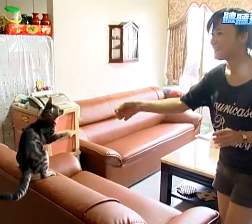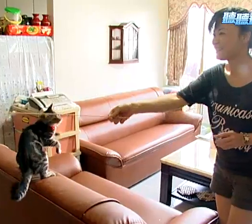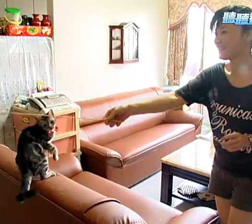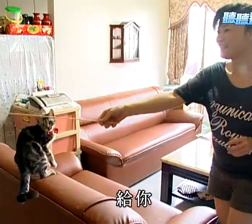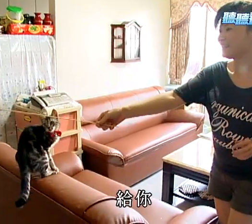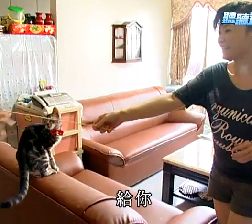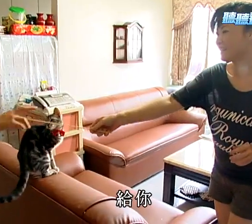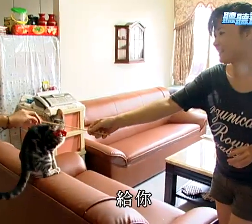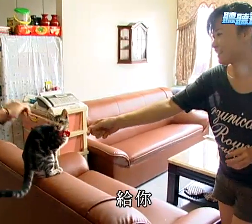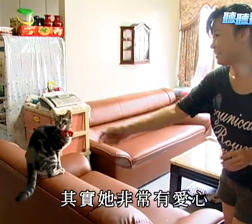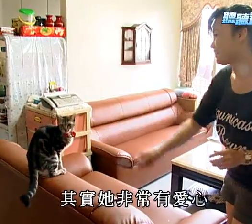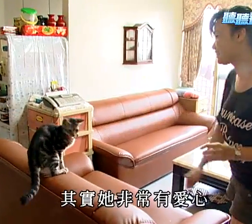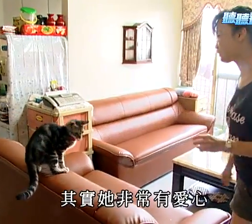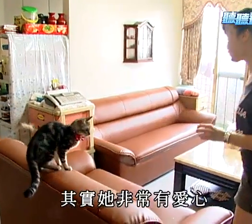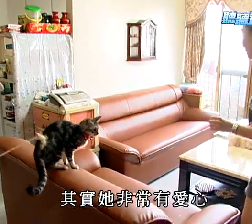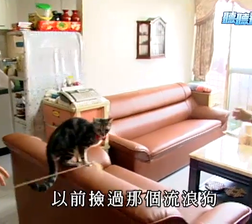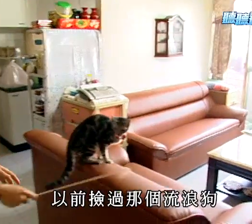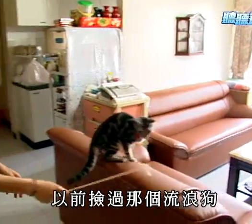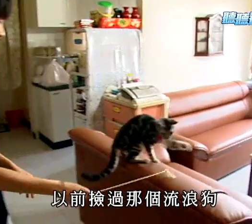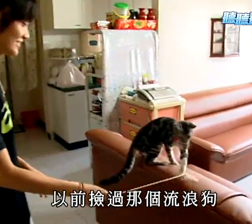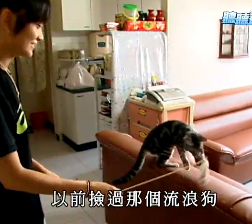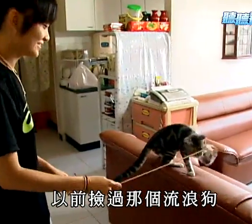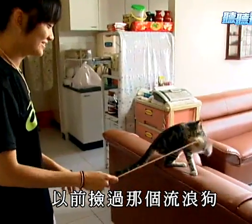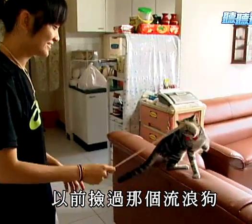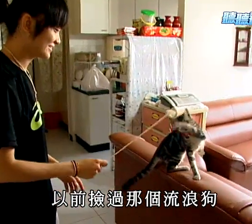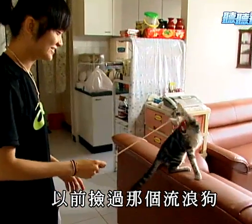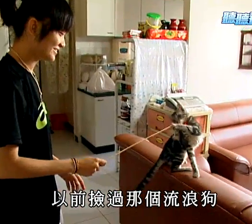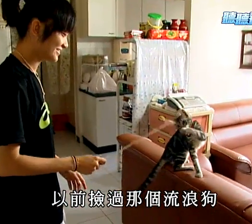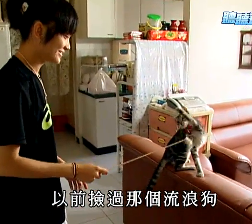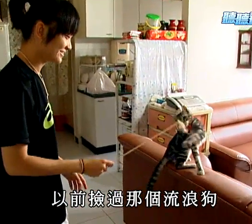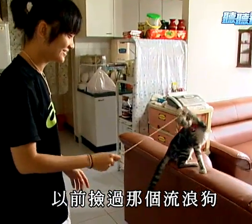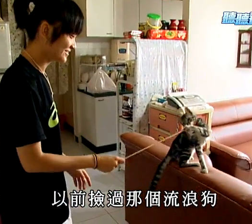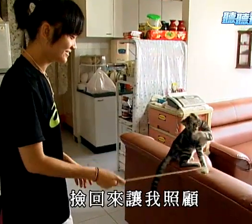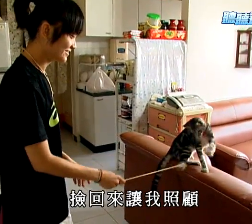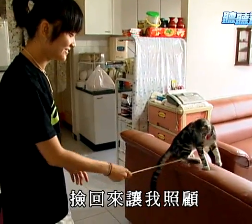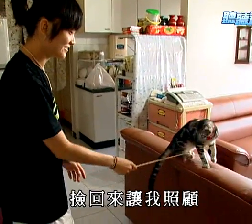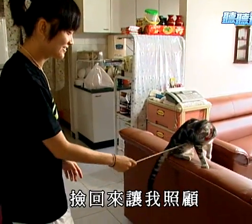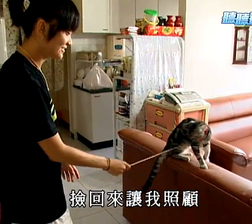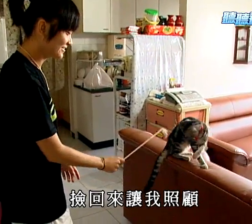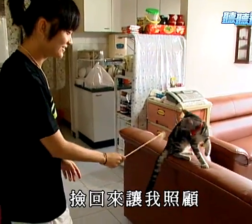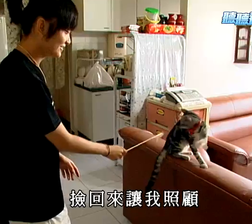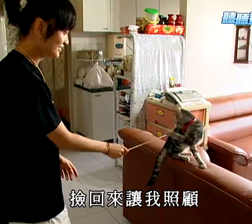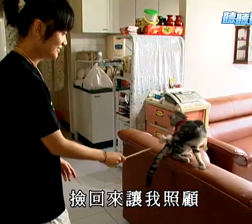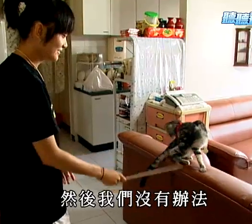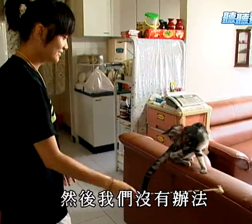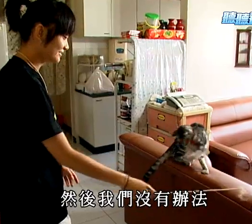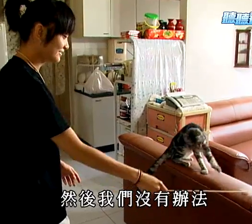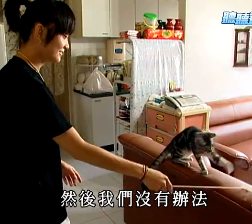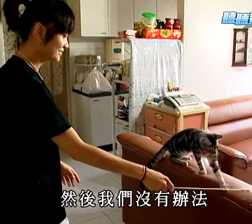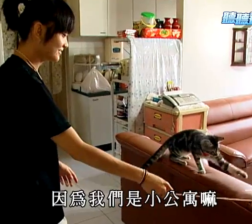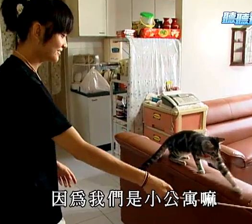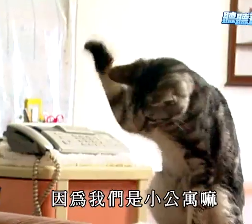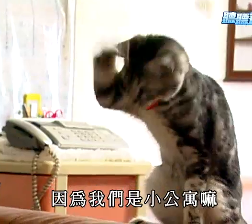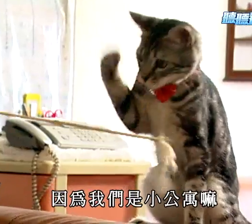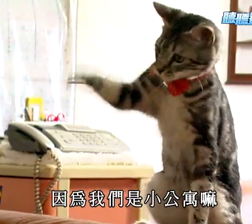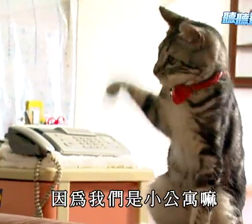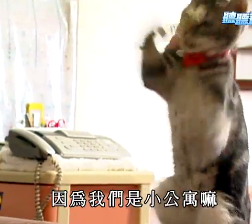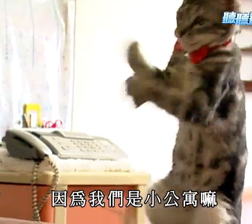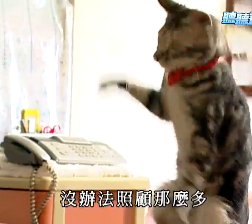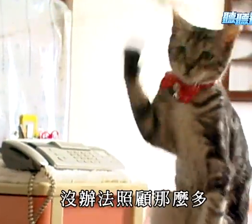给你。其实他非常有爱心，以前捡过那个流浪狗啊，捡回来让我照顾啊。然后我们没有办法，因为我们是小公寓嘛，没办法照